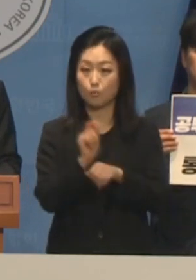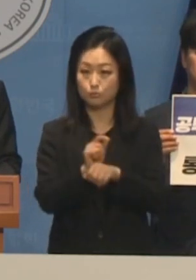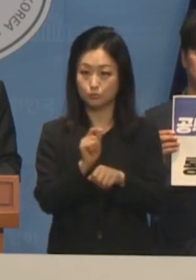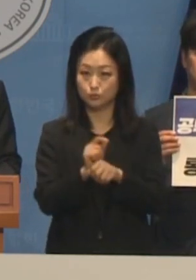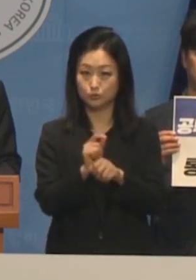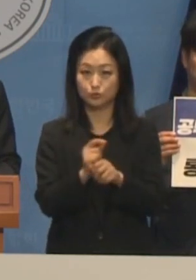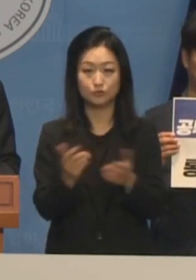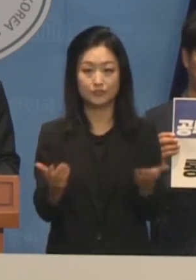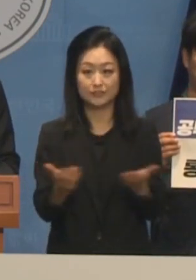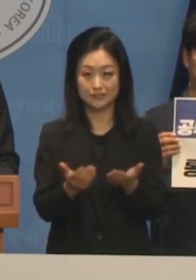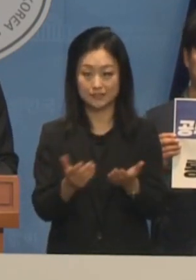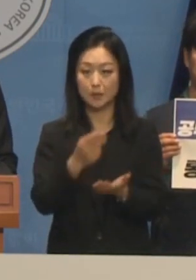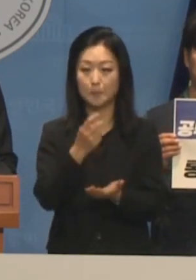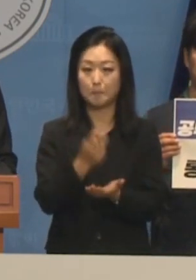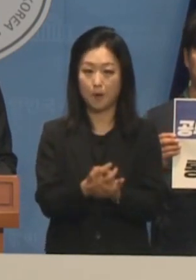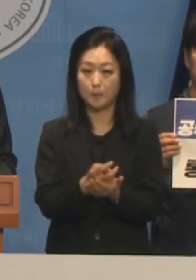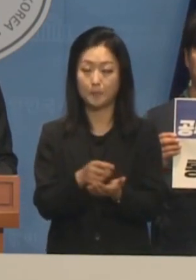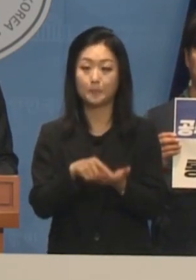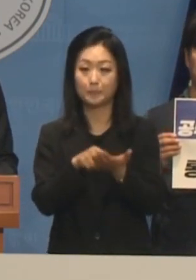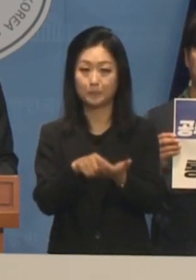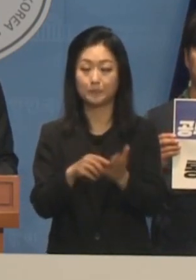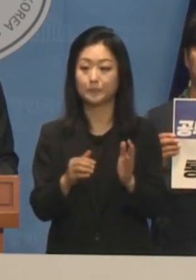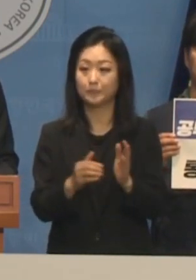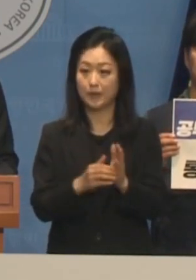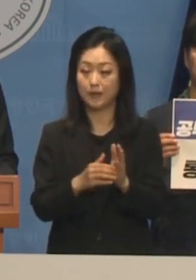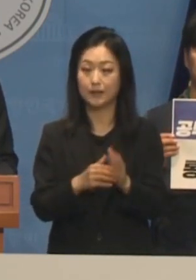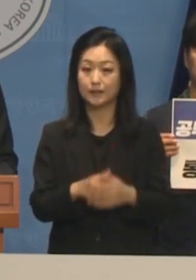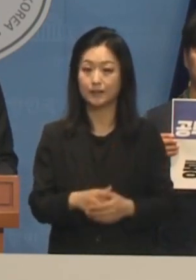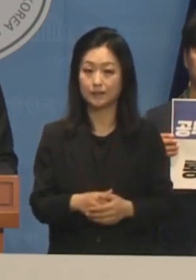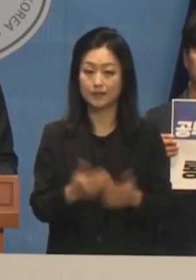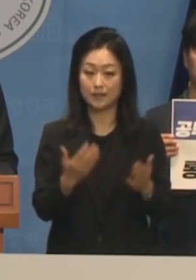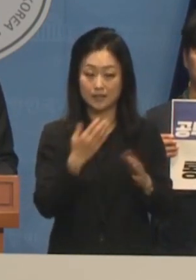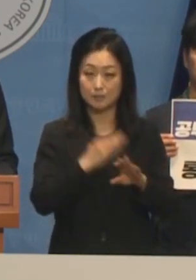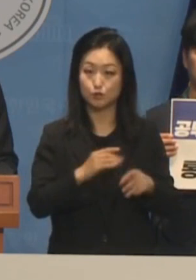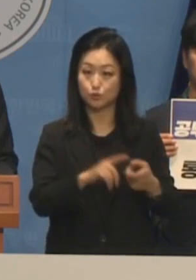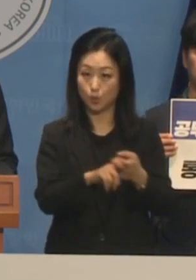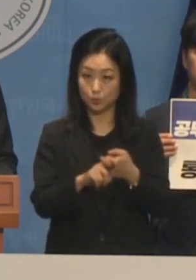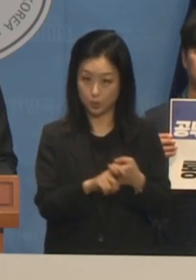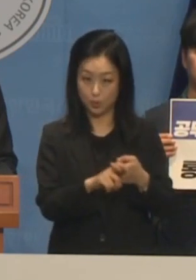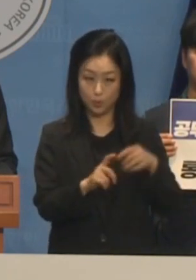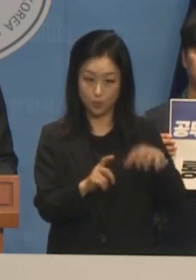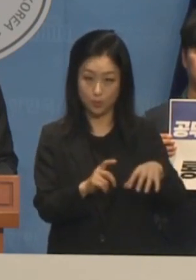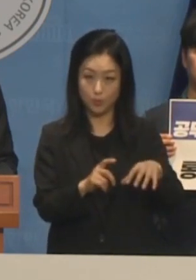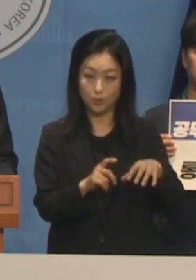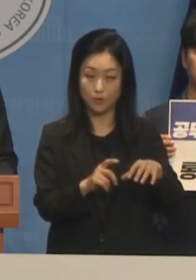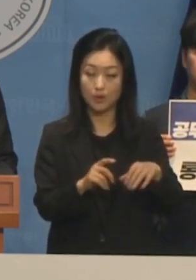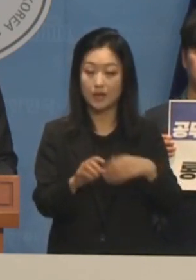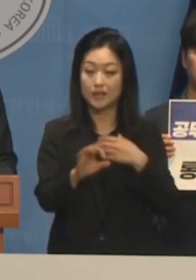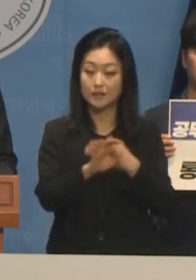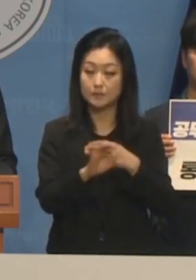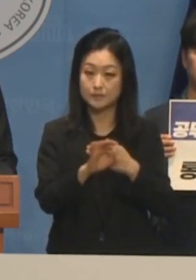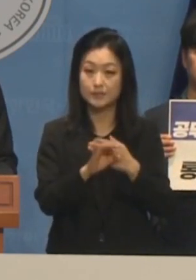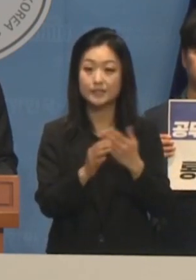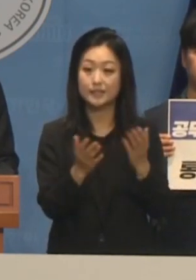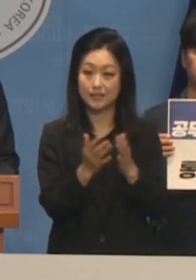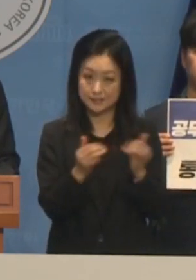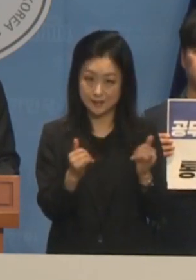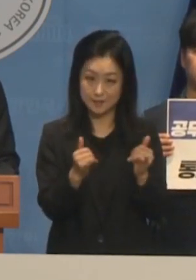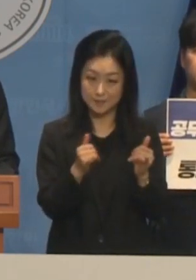양대 노총과 함께 공동으로 주최하는 공공부문 비정규직 차별 해소하고 처우 개선하라